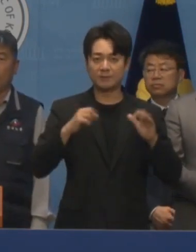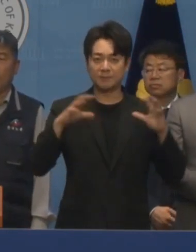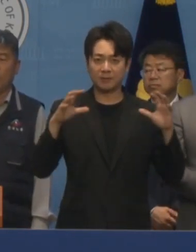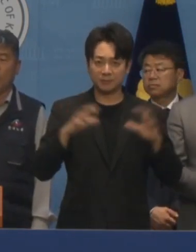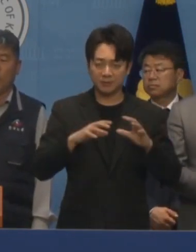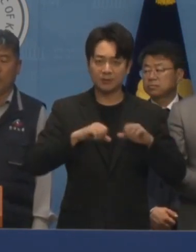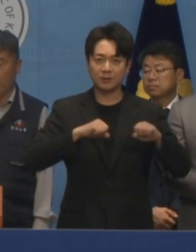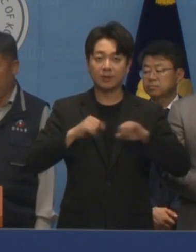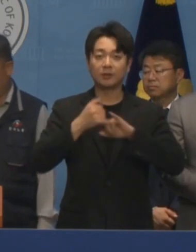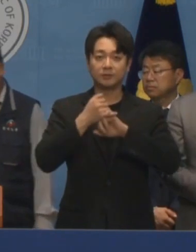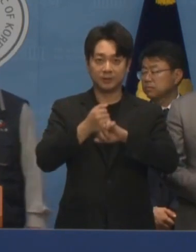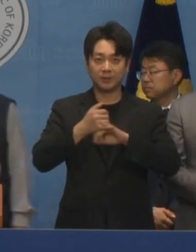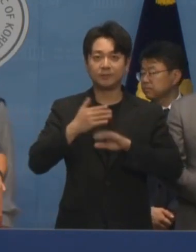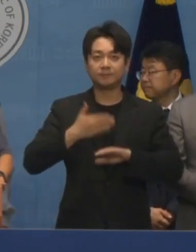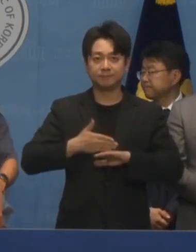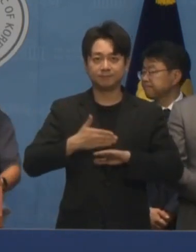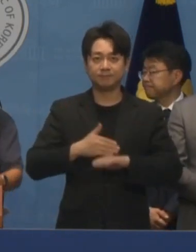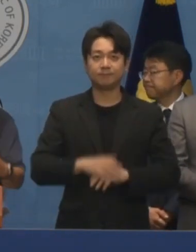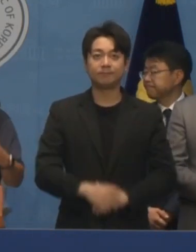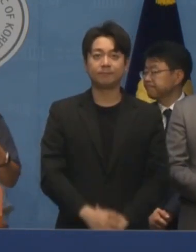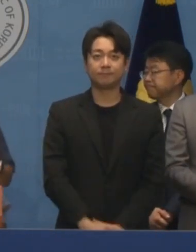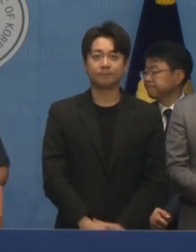연대하겠습니다. 감사합니다.